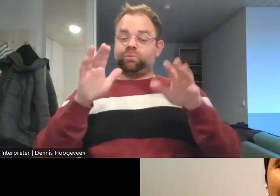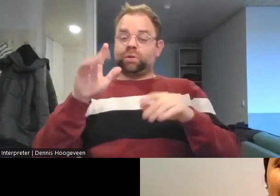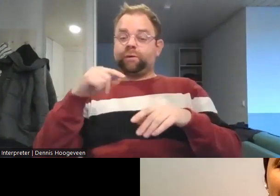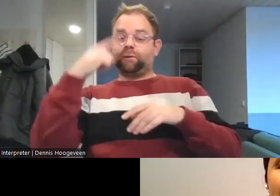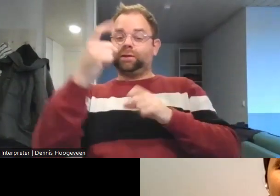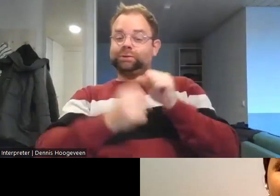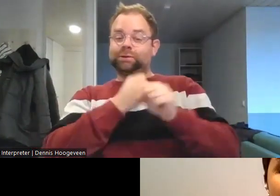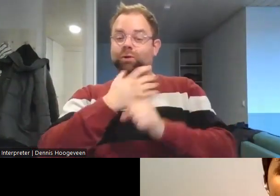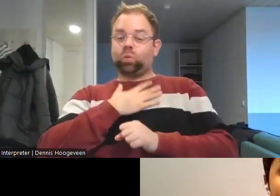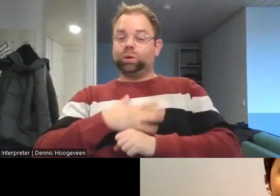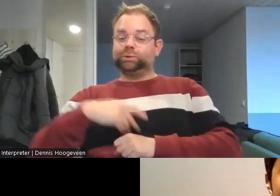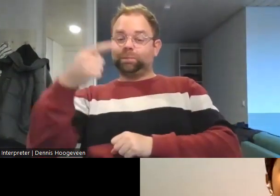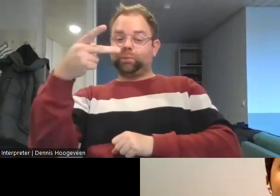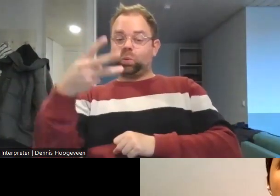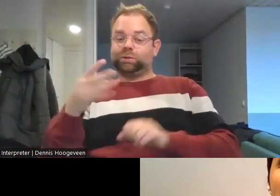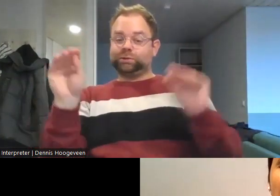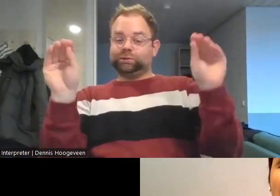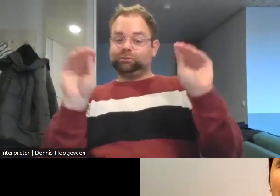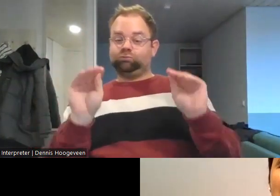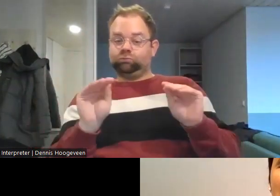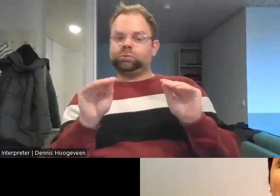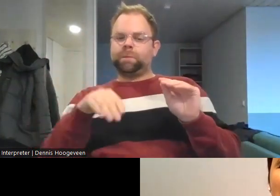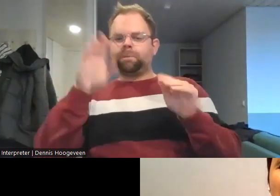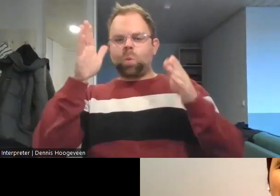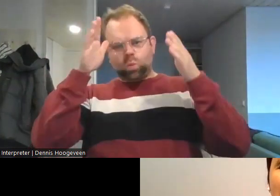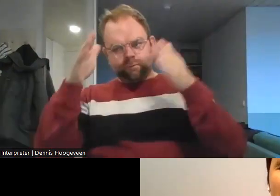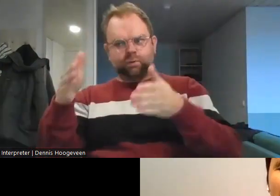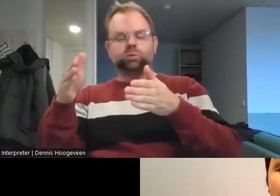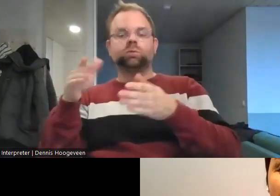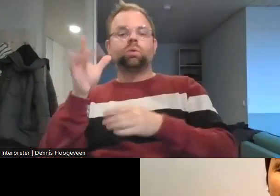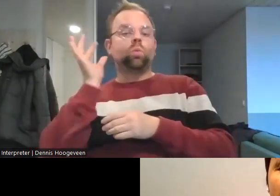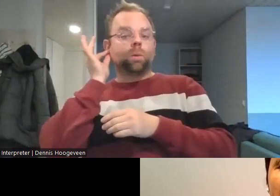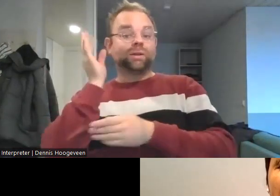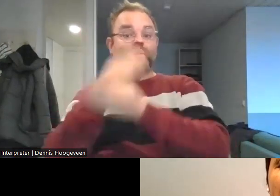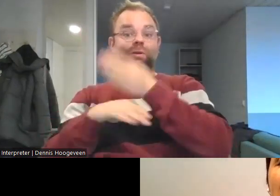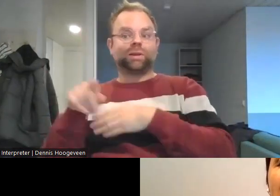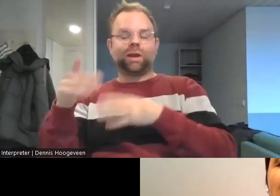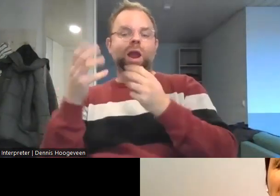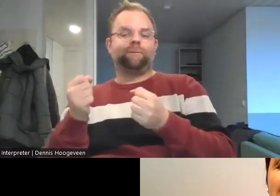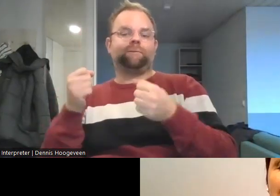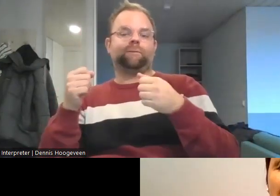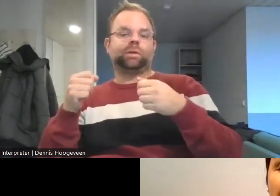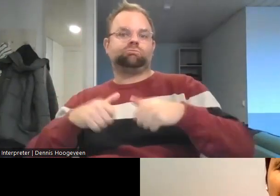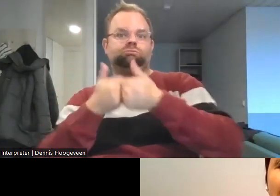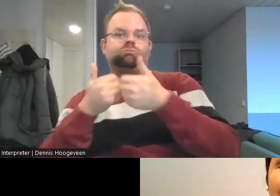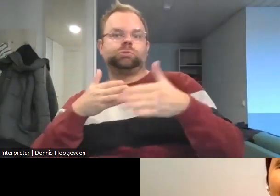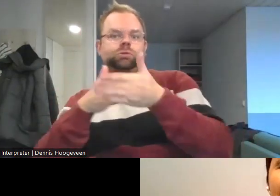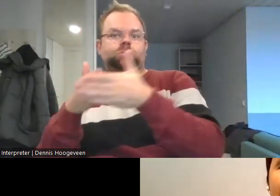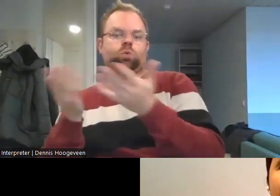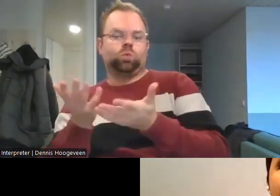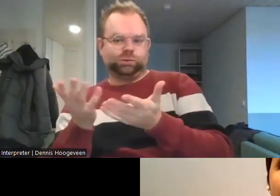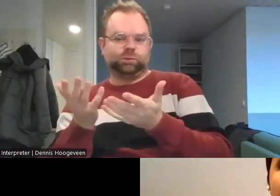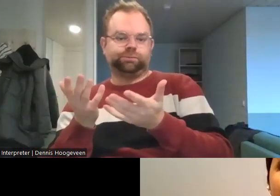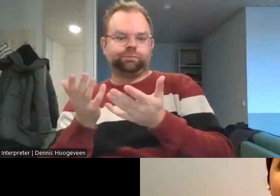femmes handicapées font face. La semaine dernière, à l'occasion de la campagne de 16 jours sur